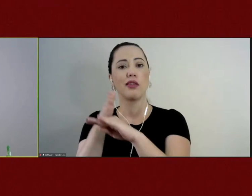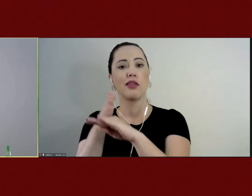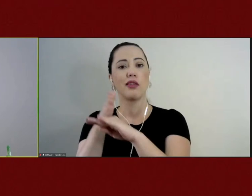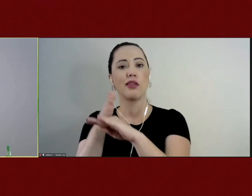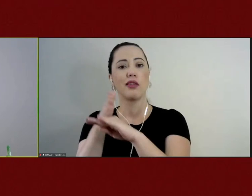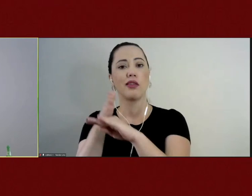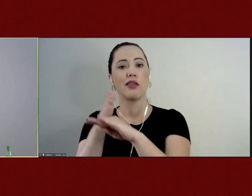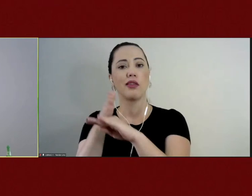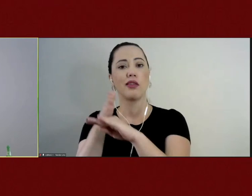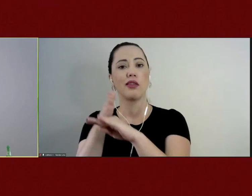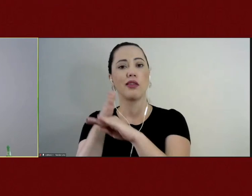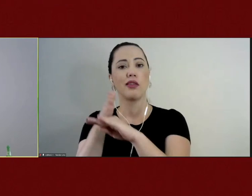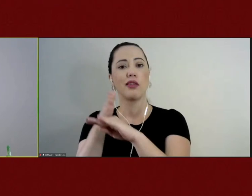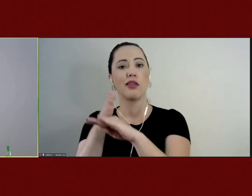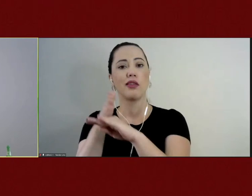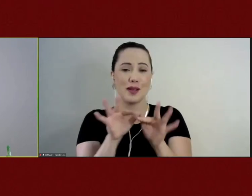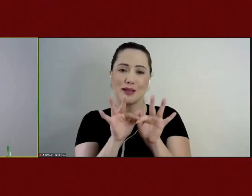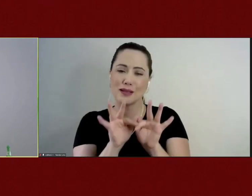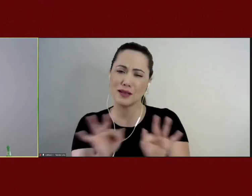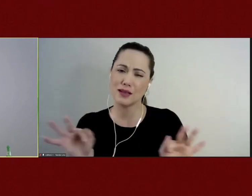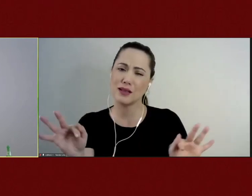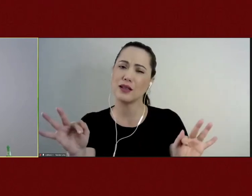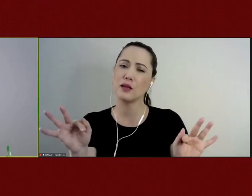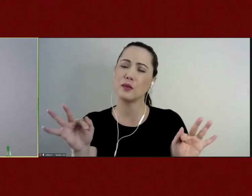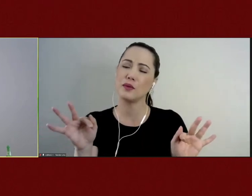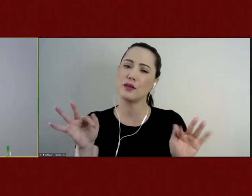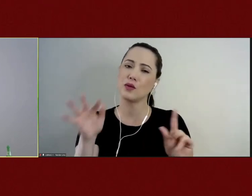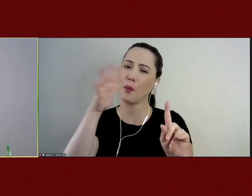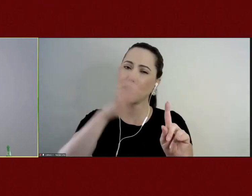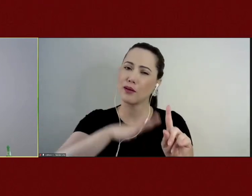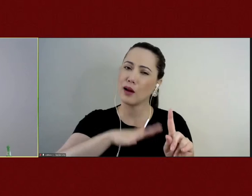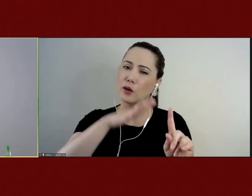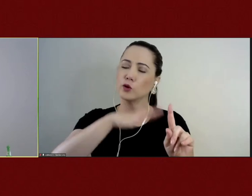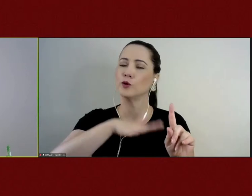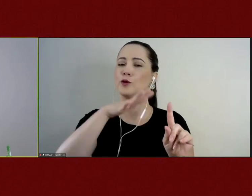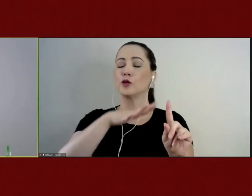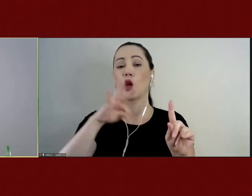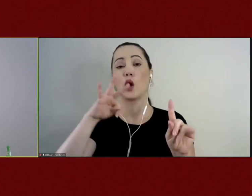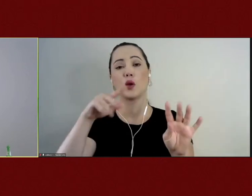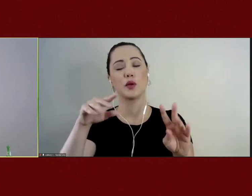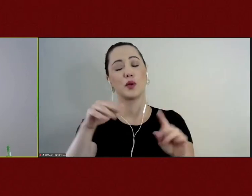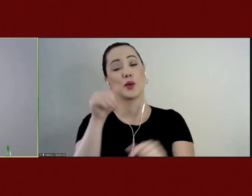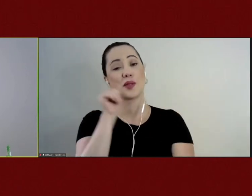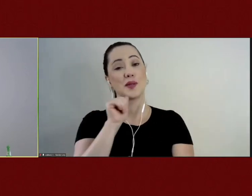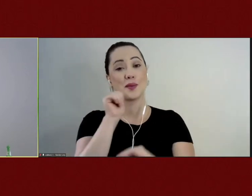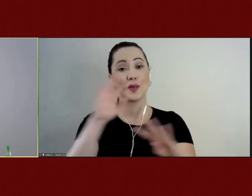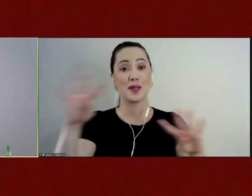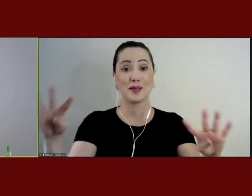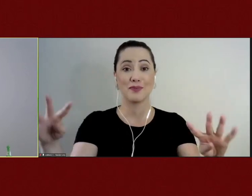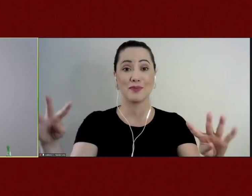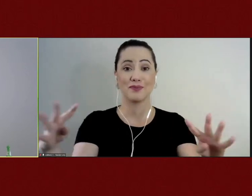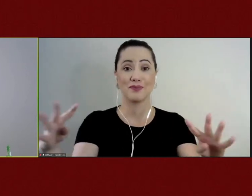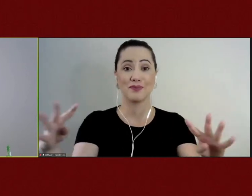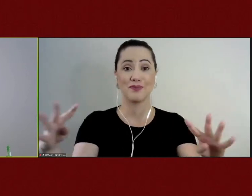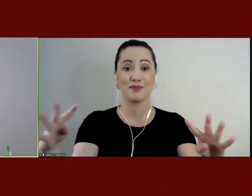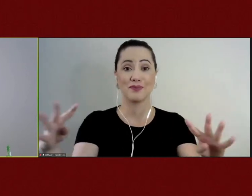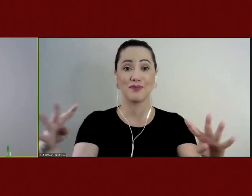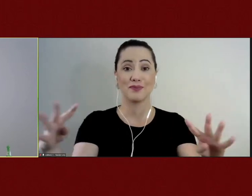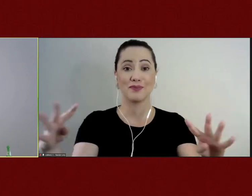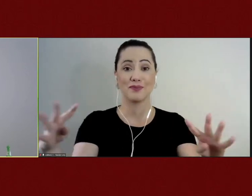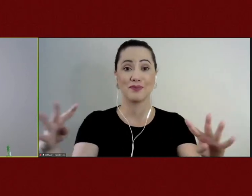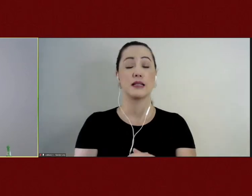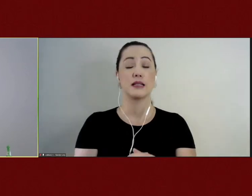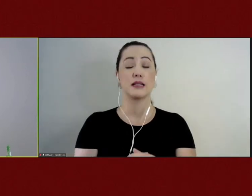singela homenagem para as mulheres, todas as mulheres que estão nos assistindo, todas as mulheres do Brasil, as mulheres que não podem